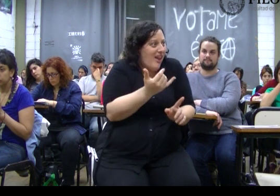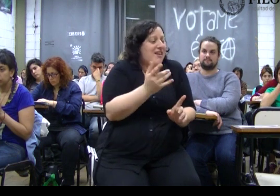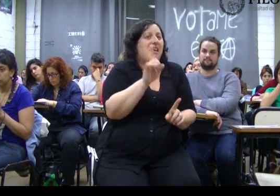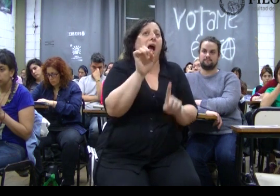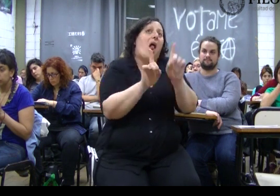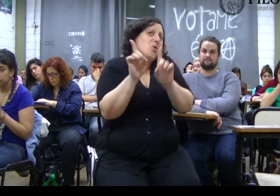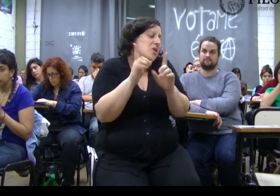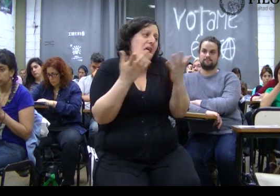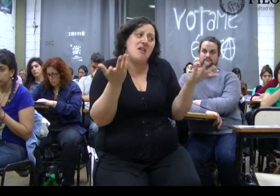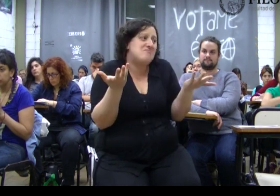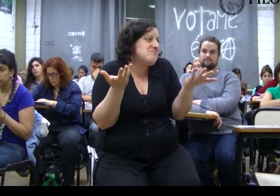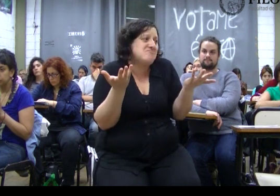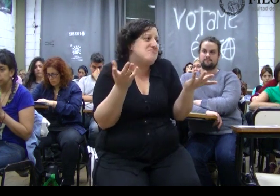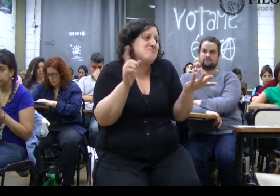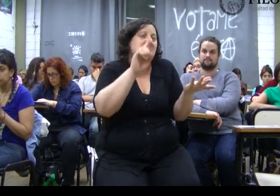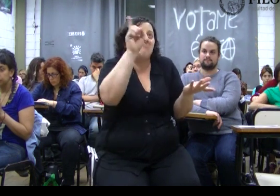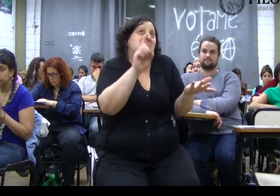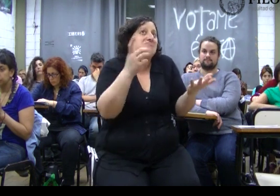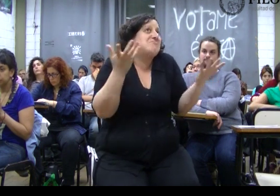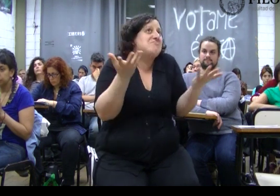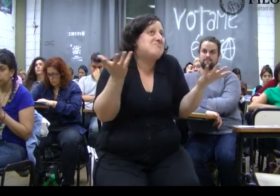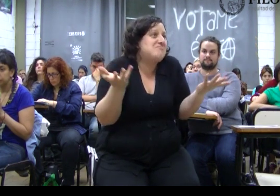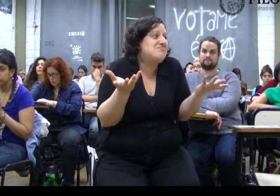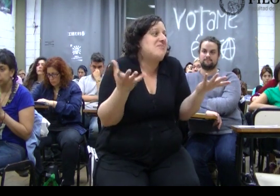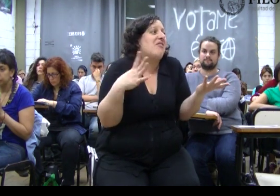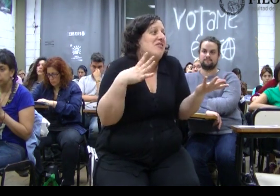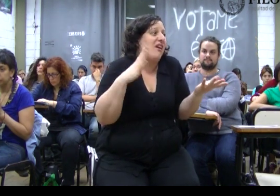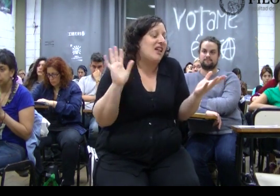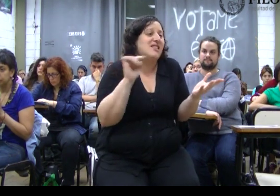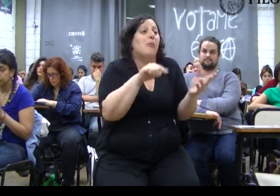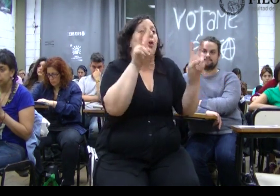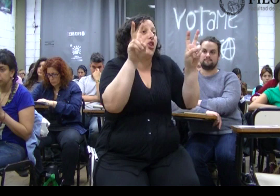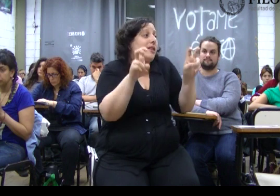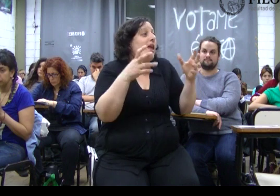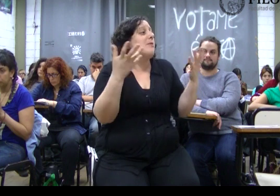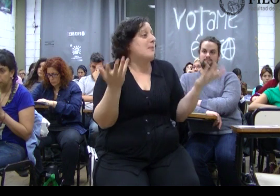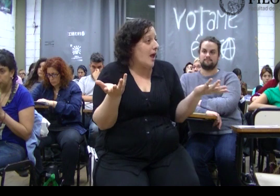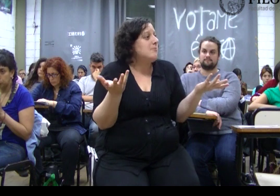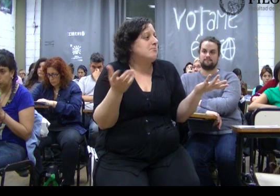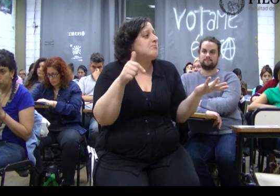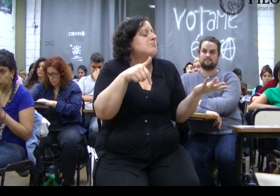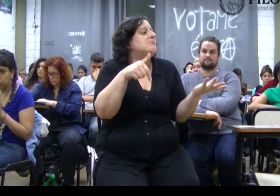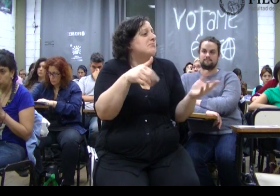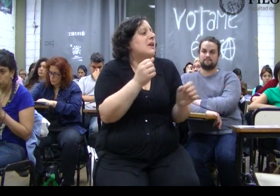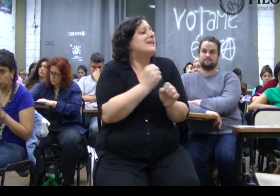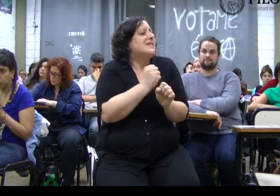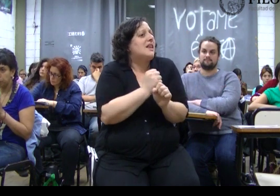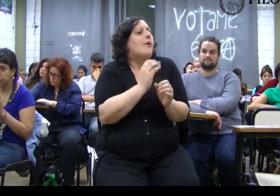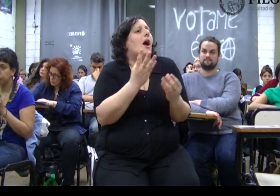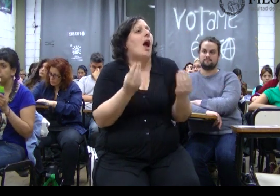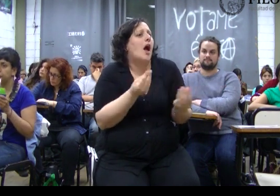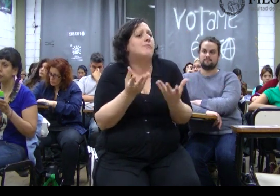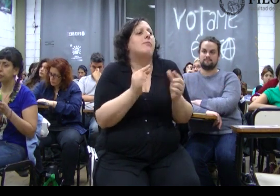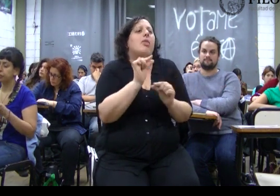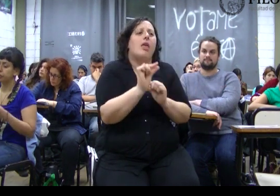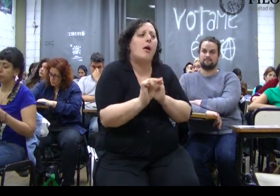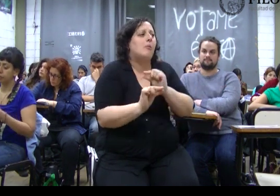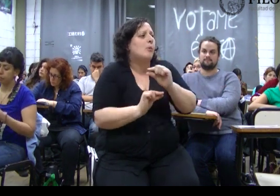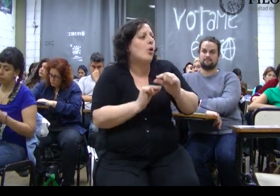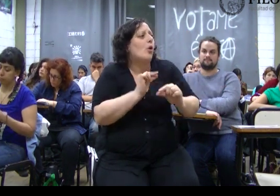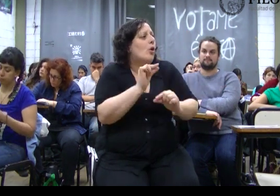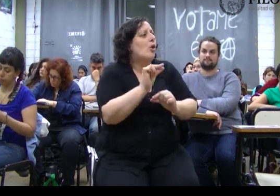preguntas, porque la realidad es que es una temática que se trabaja de a poco, que se va